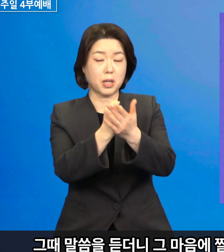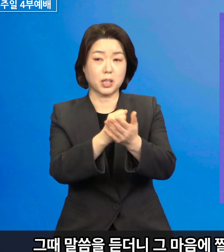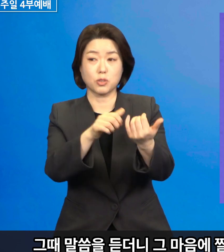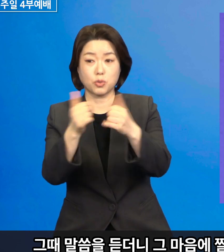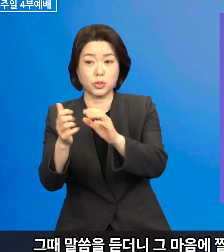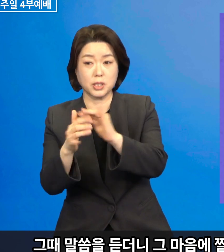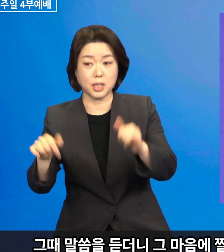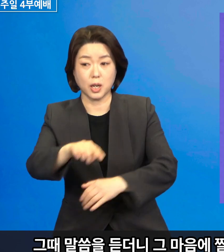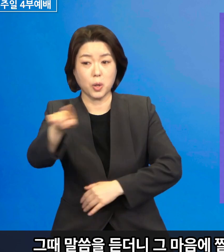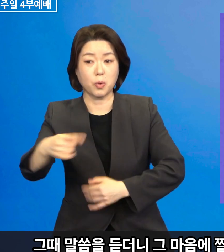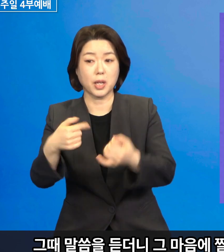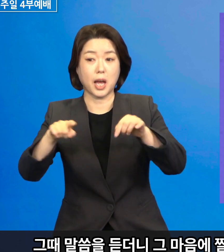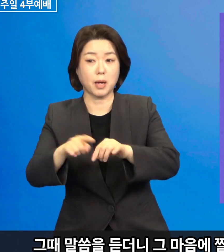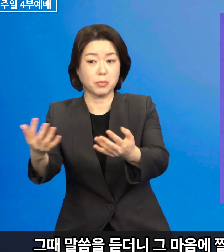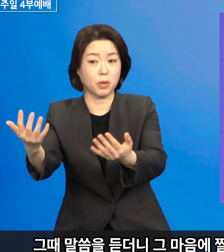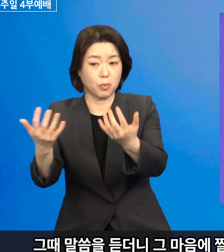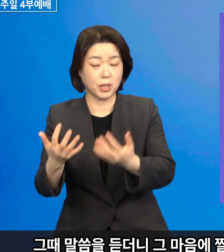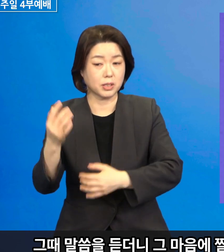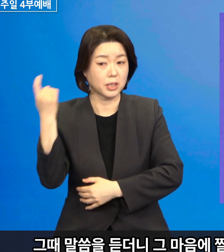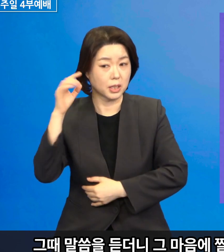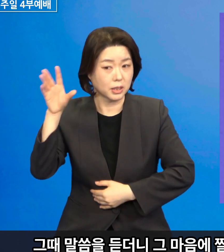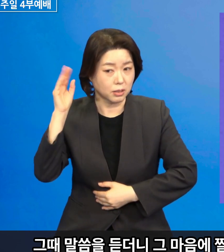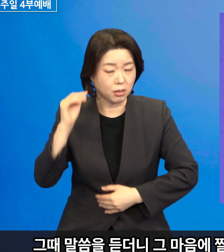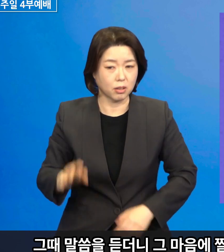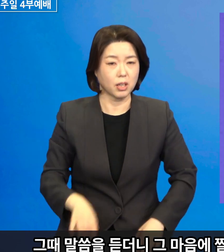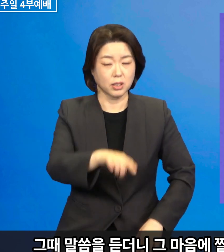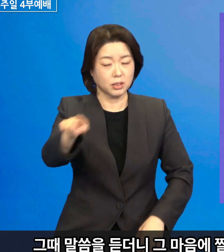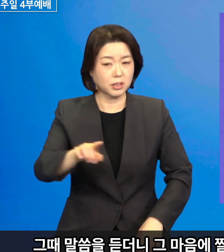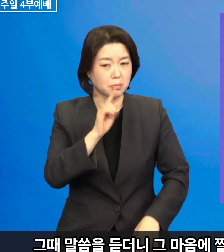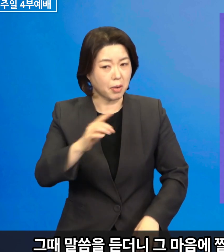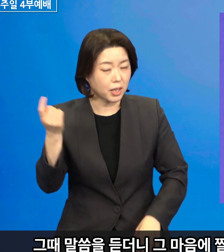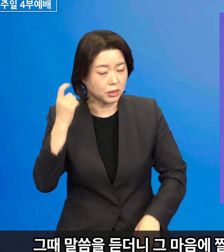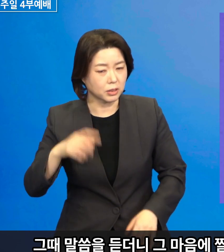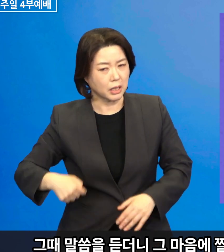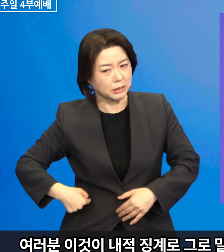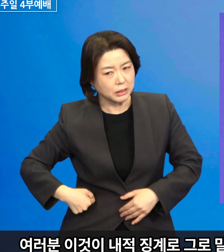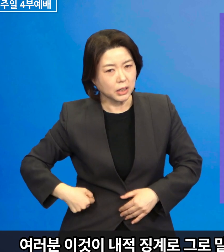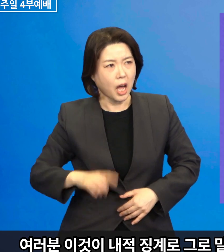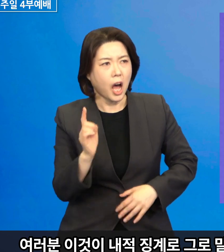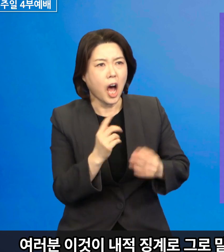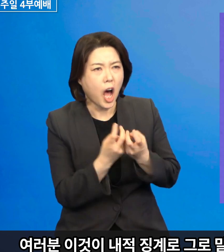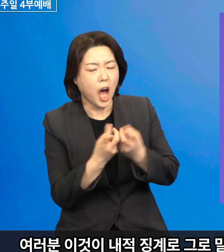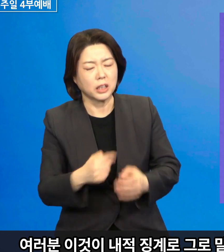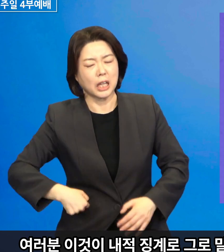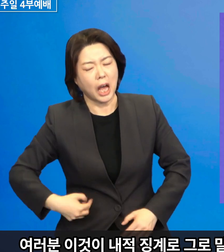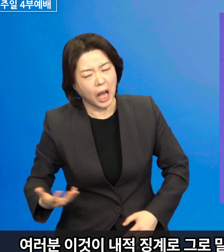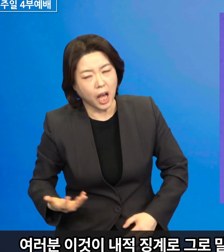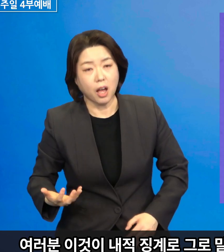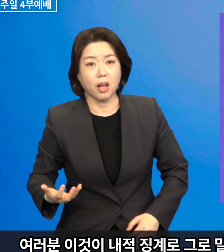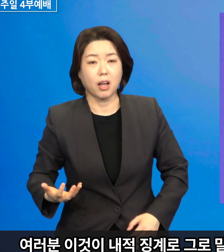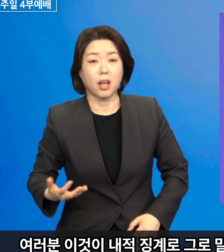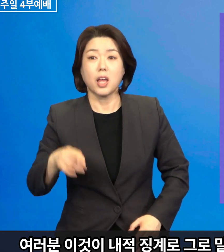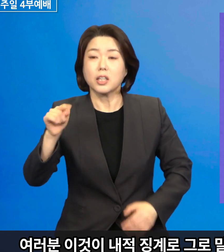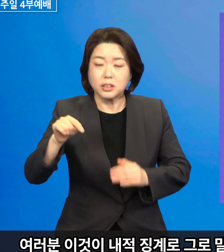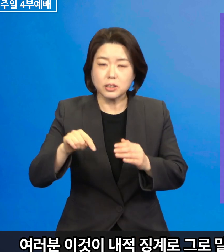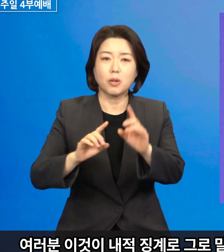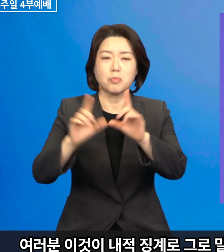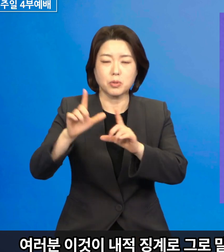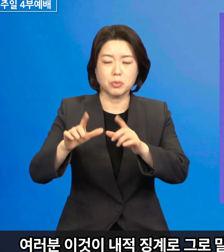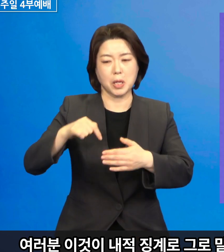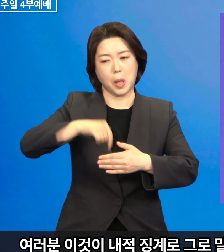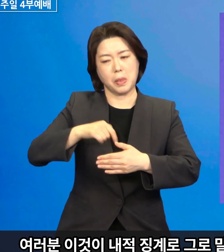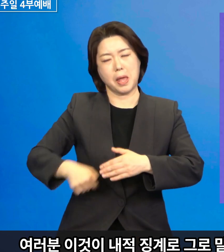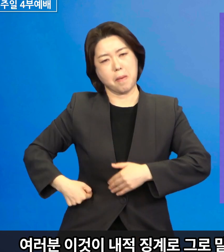그때 말씀을 듣더니 그 마음에 찔려서 우리가 어찌할 거라고 찔리죠. 여러분, 이것이 내적 징계로 그로